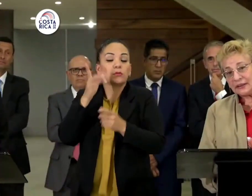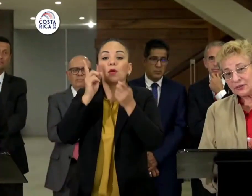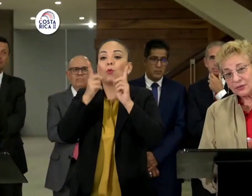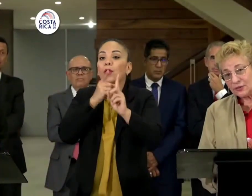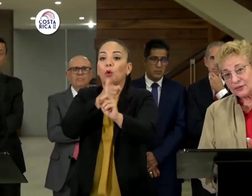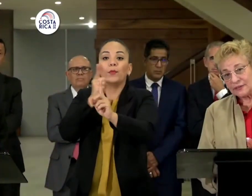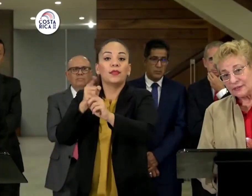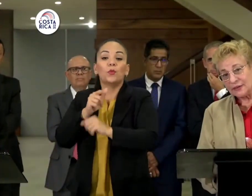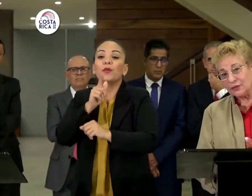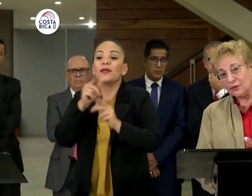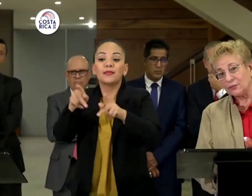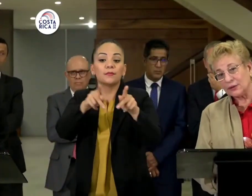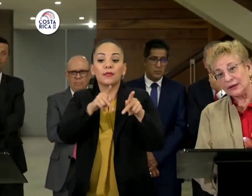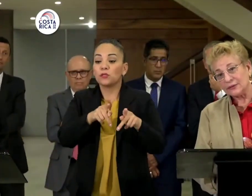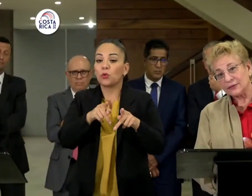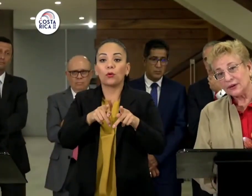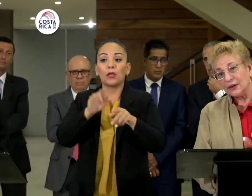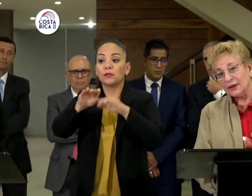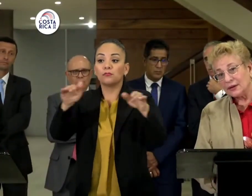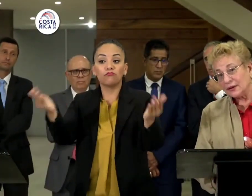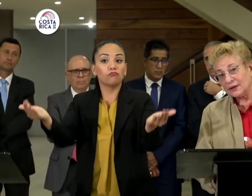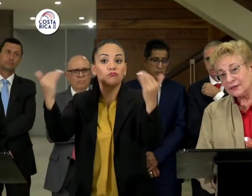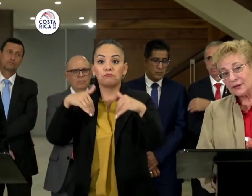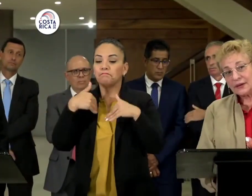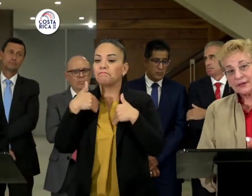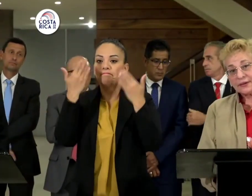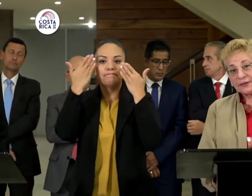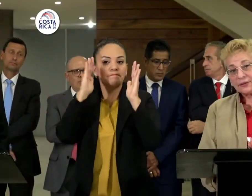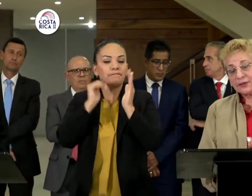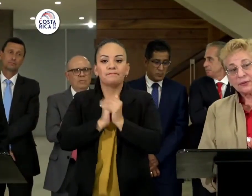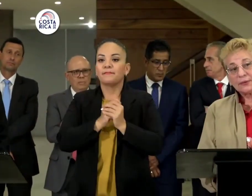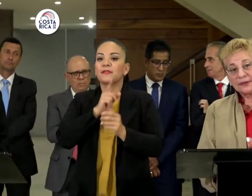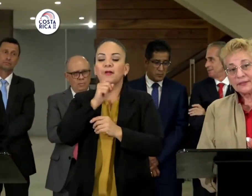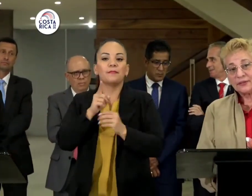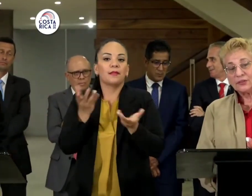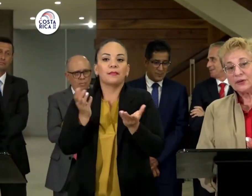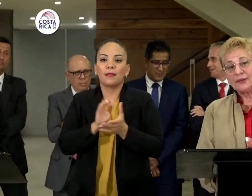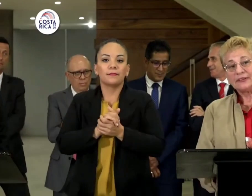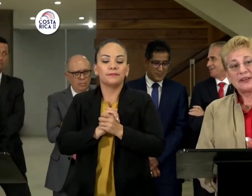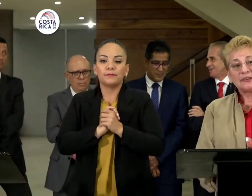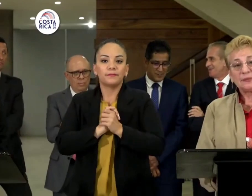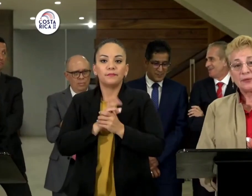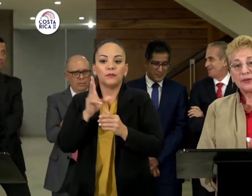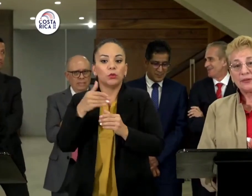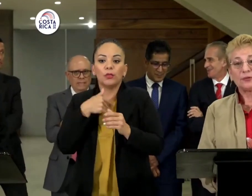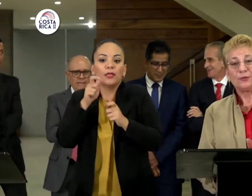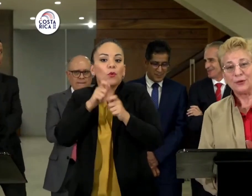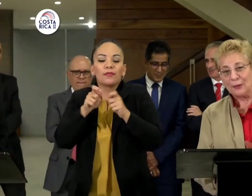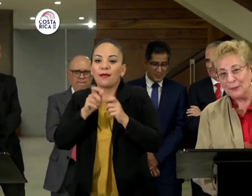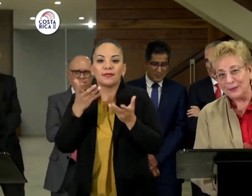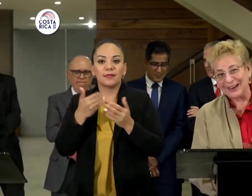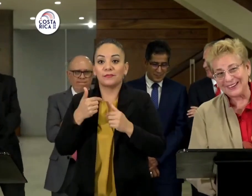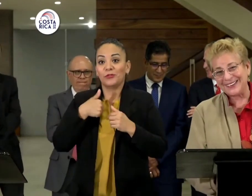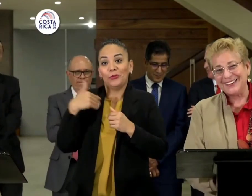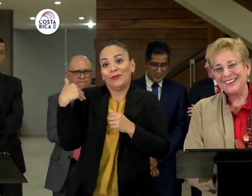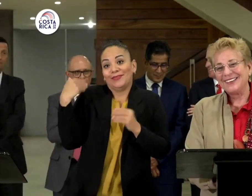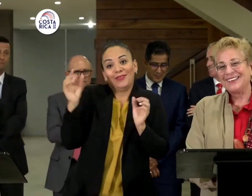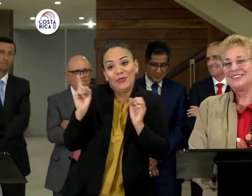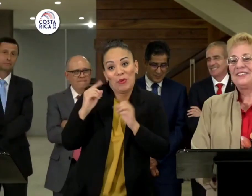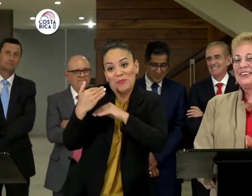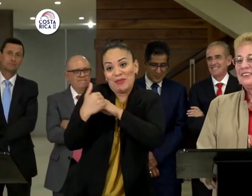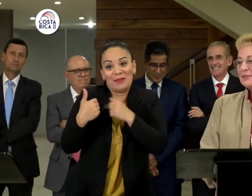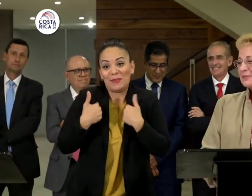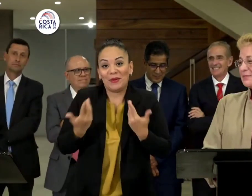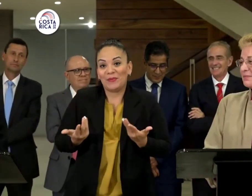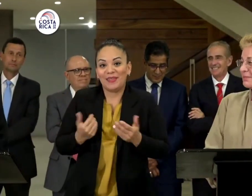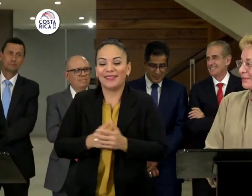ni quiénes son los que están siendo convocados. La verdad no tengo el detalle porque yo no fui convocada.